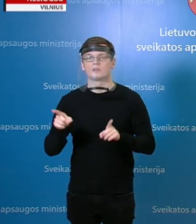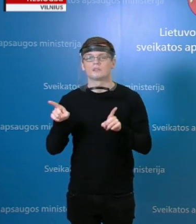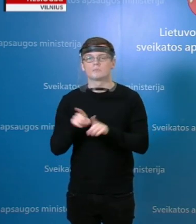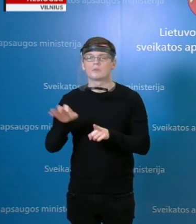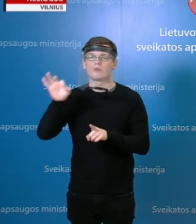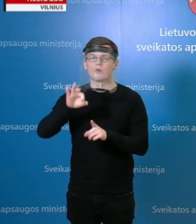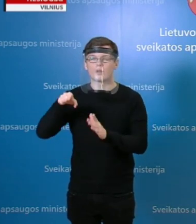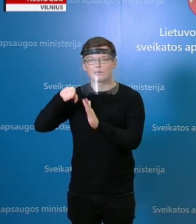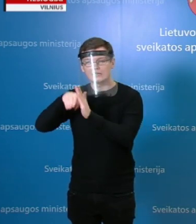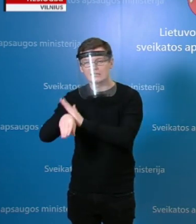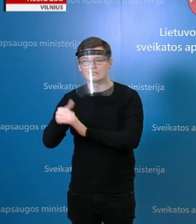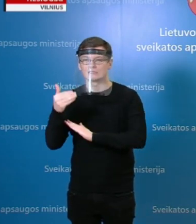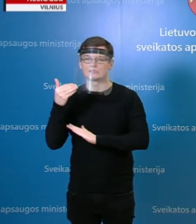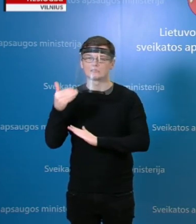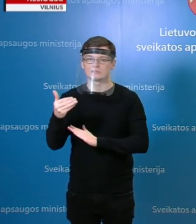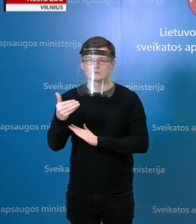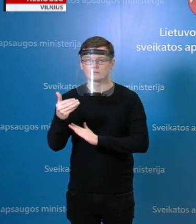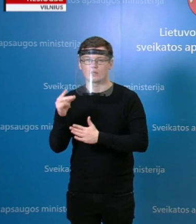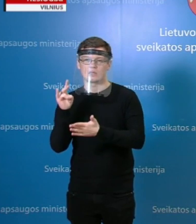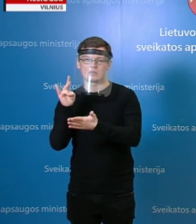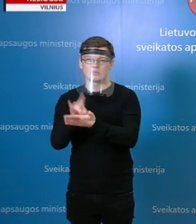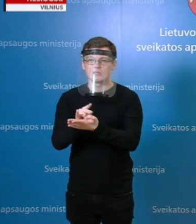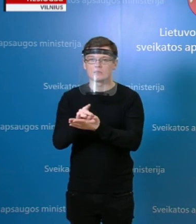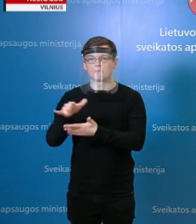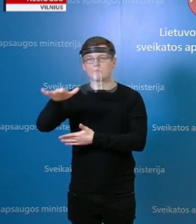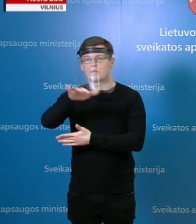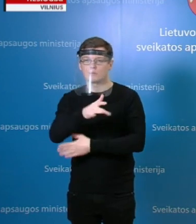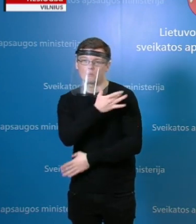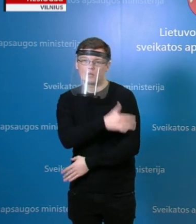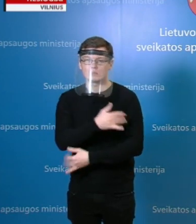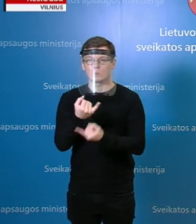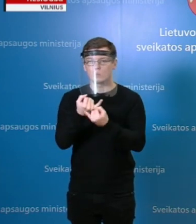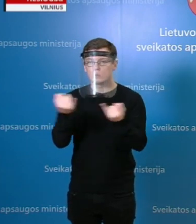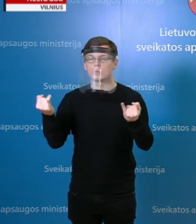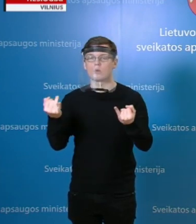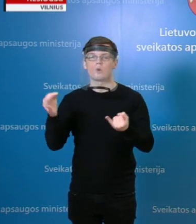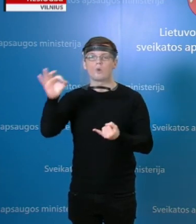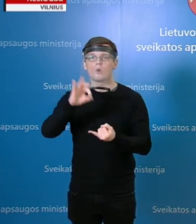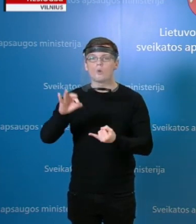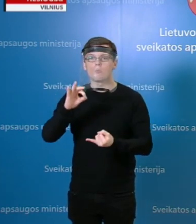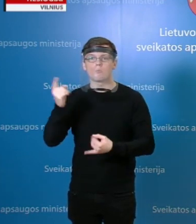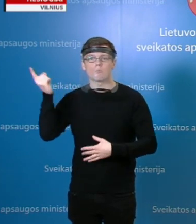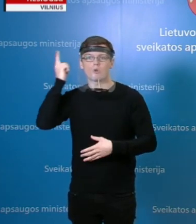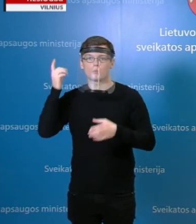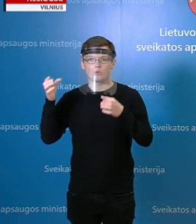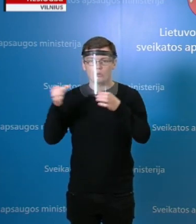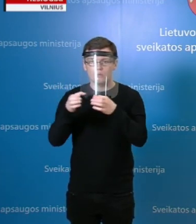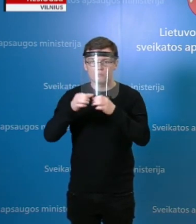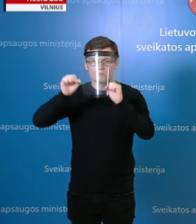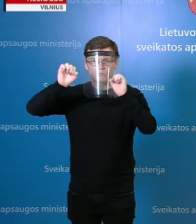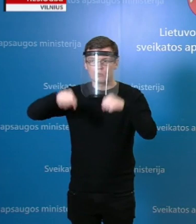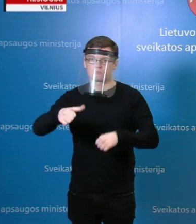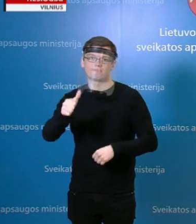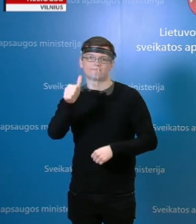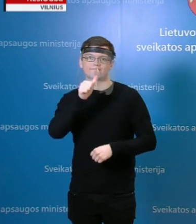paslaugos bendruomenėse, šiuo atveju kalbam apie mobiliasias komandas, kurios galėtų